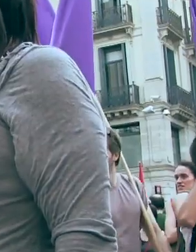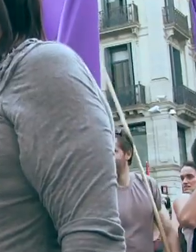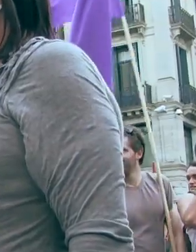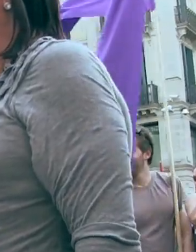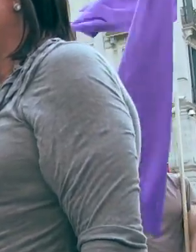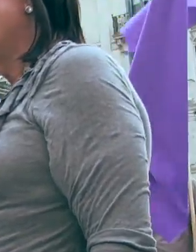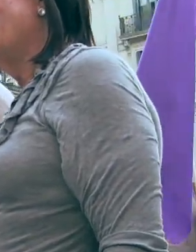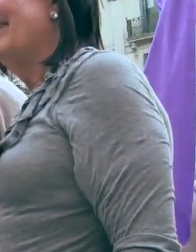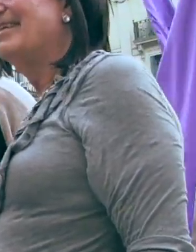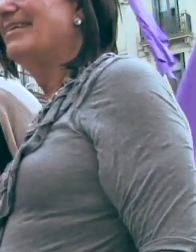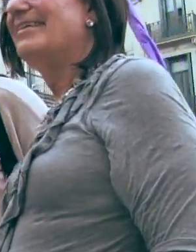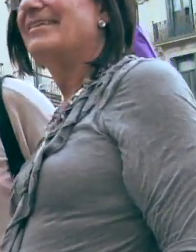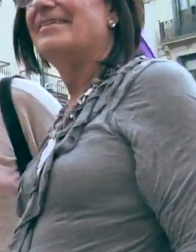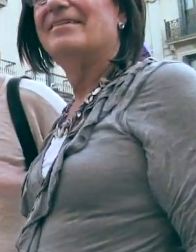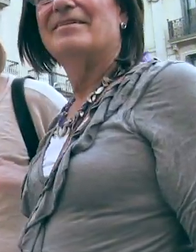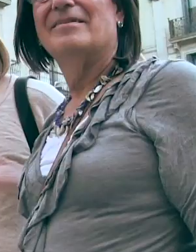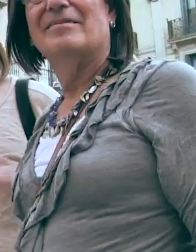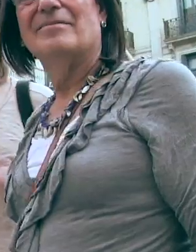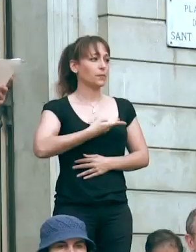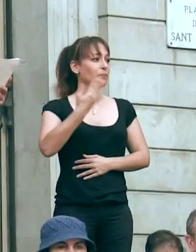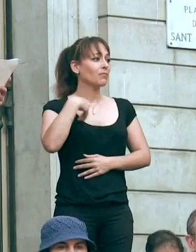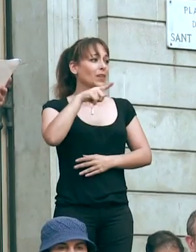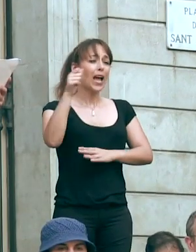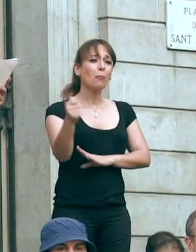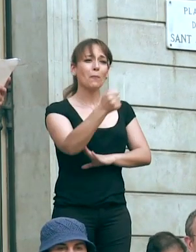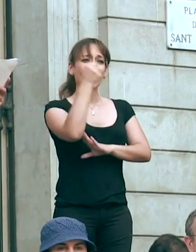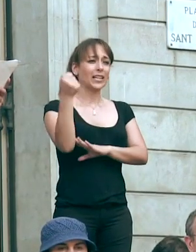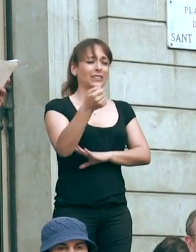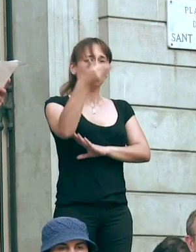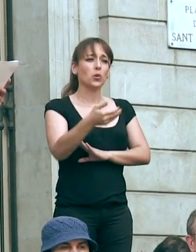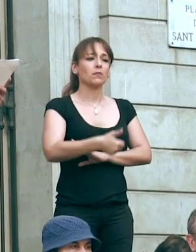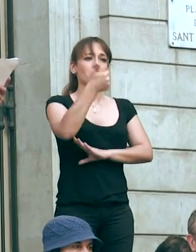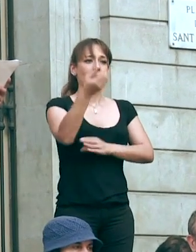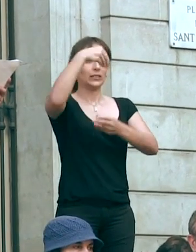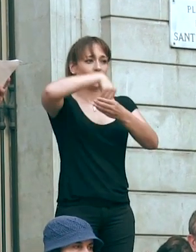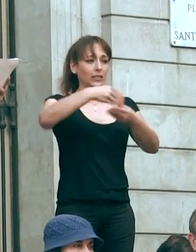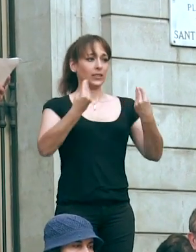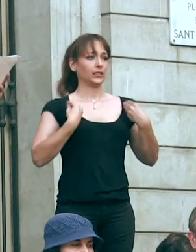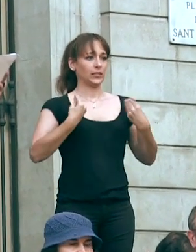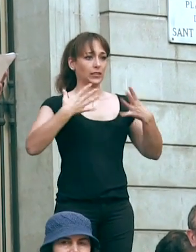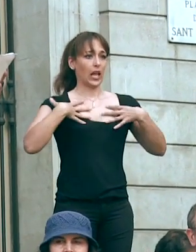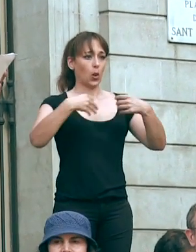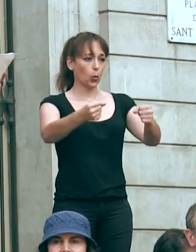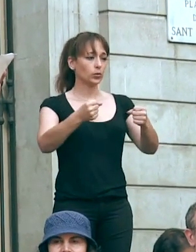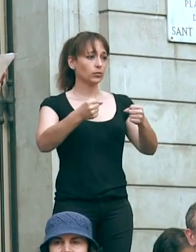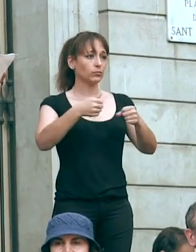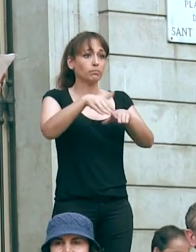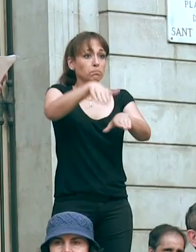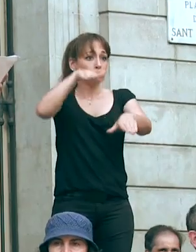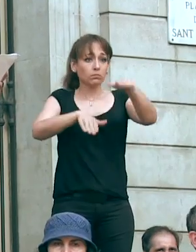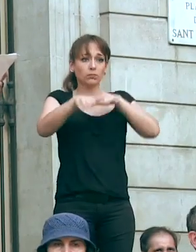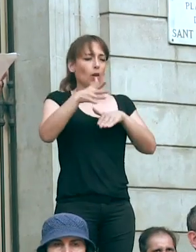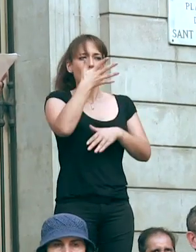bisexuals i dones trans. És l'amenaça més gran a la nostra salut i no podem fer ni un pas